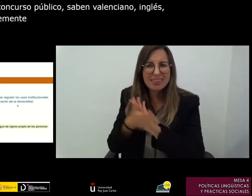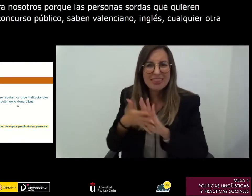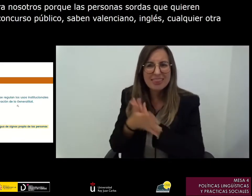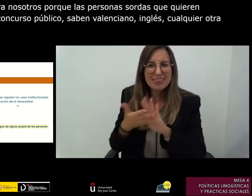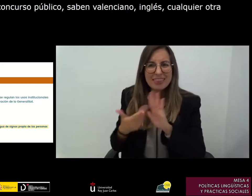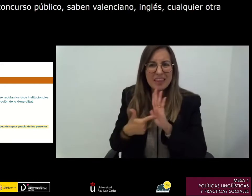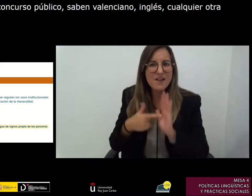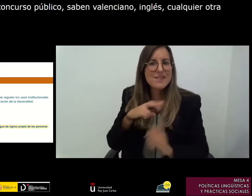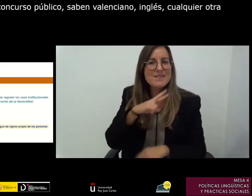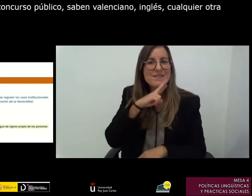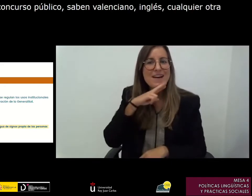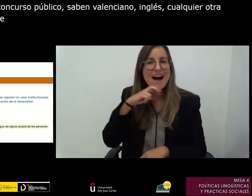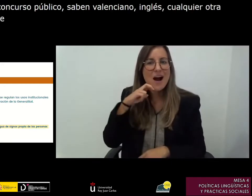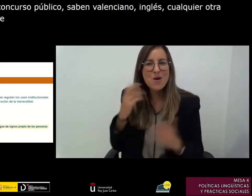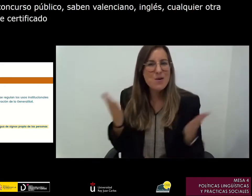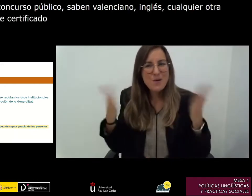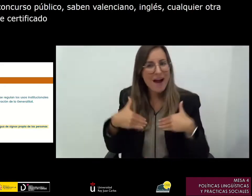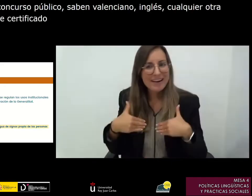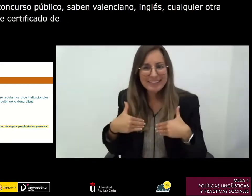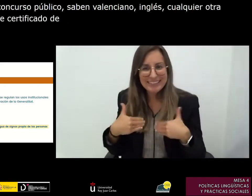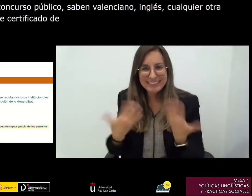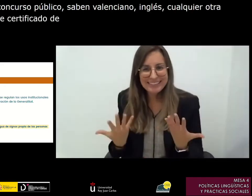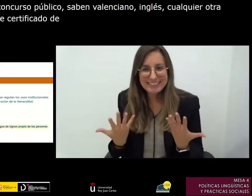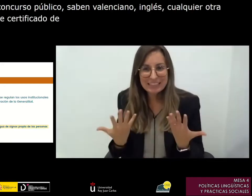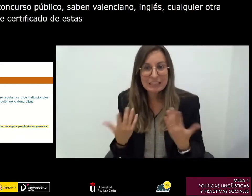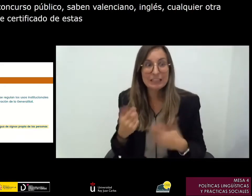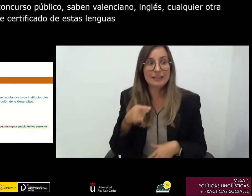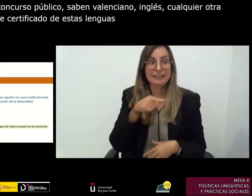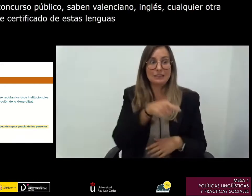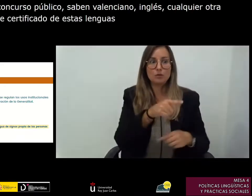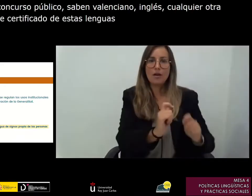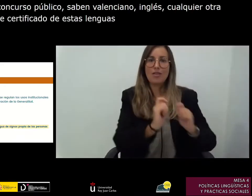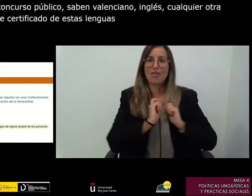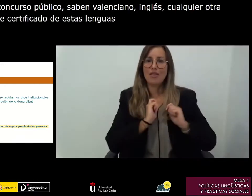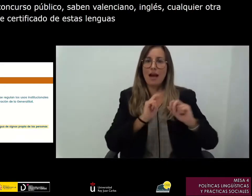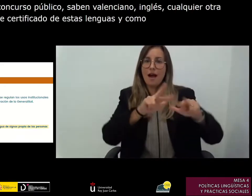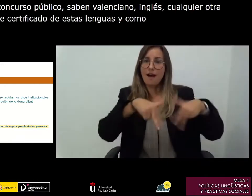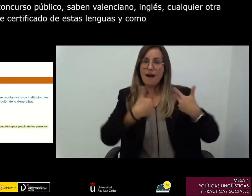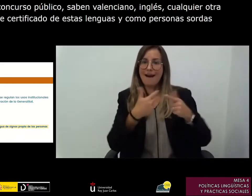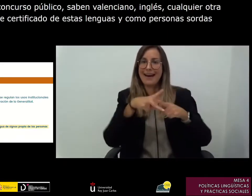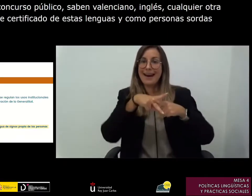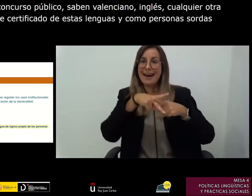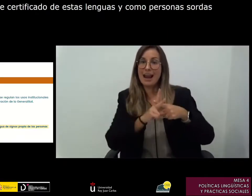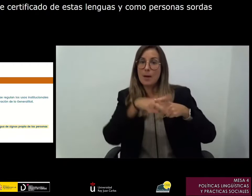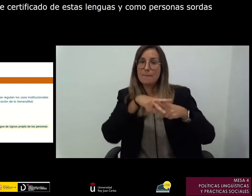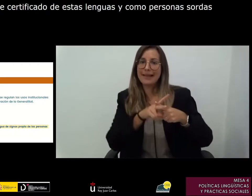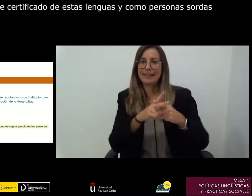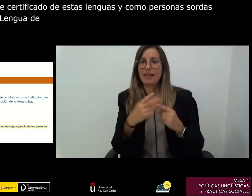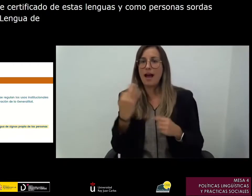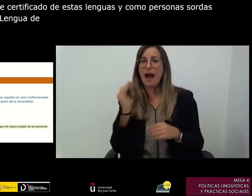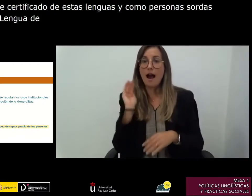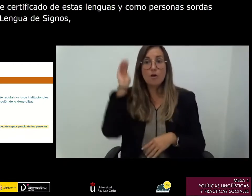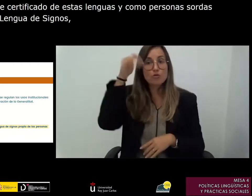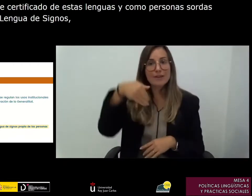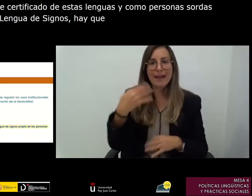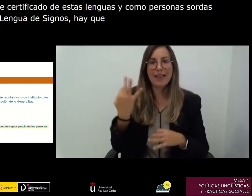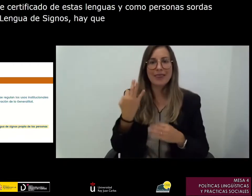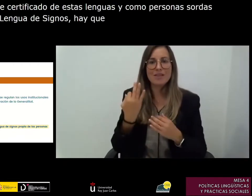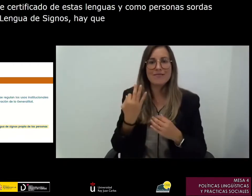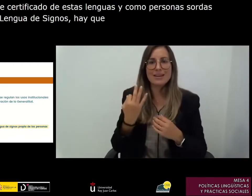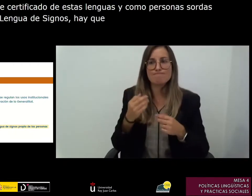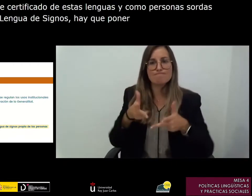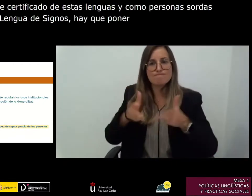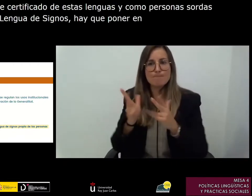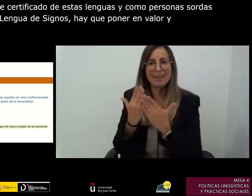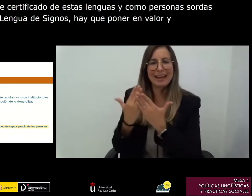como persona sorda también sé lengua de signos. Hay que poner en valor, y no existía esta puesta en valor de la lengua